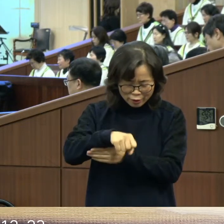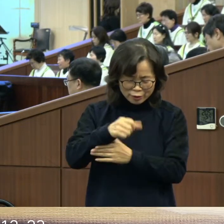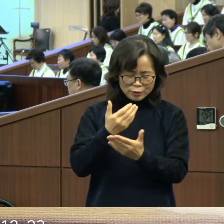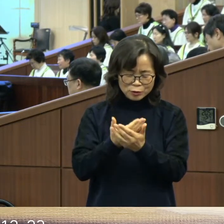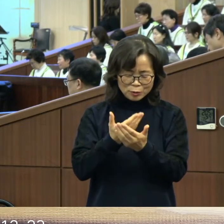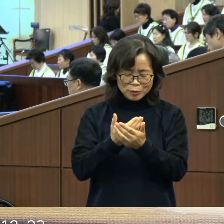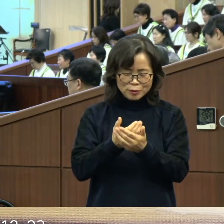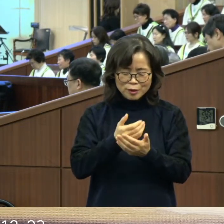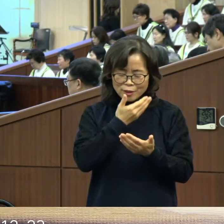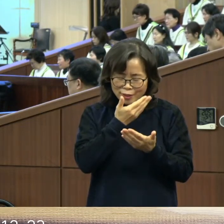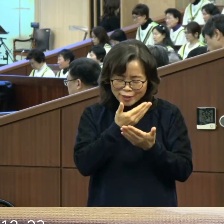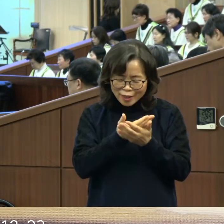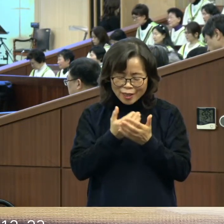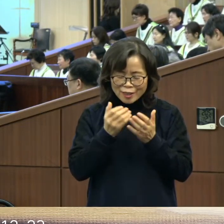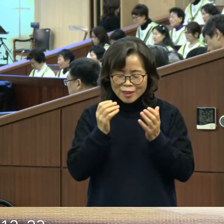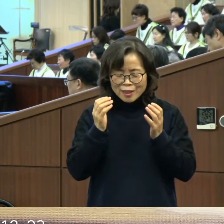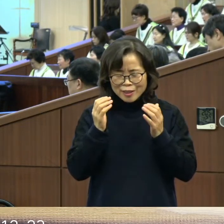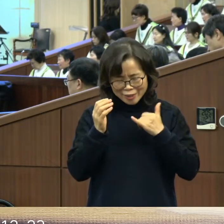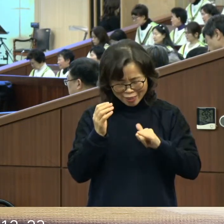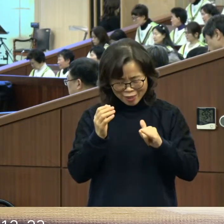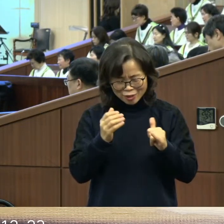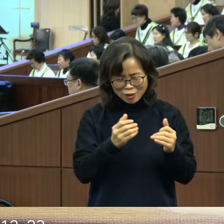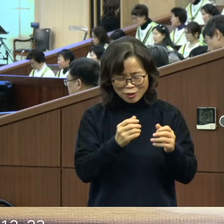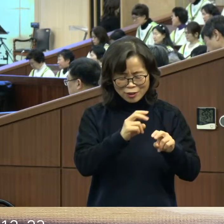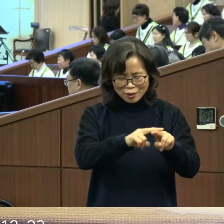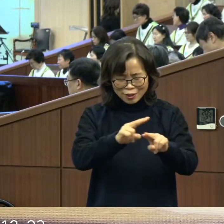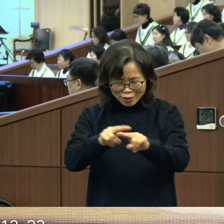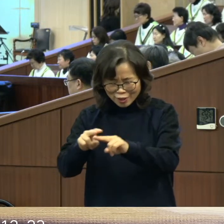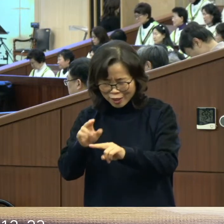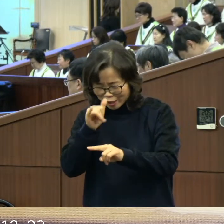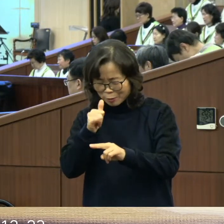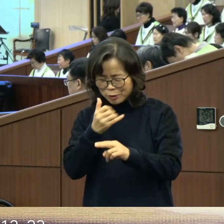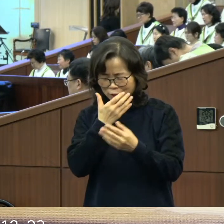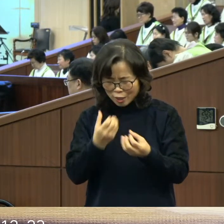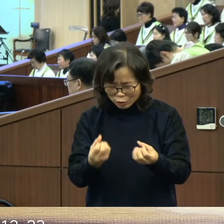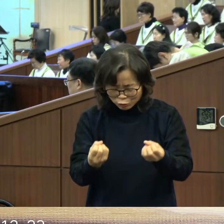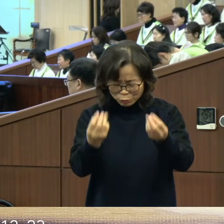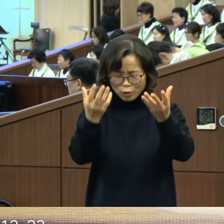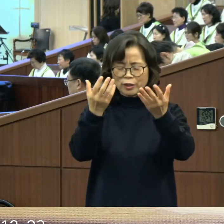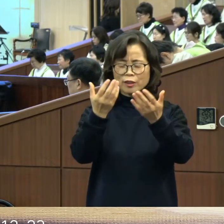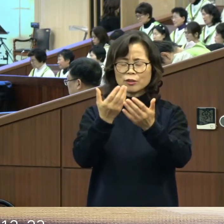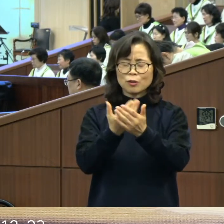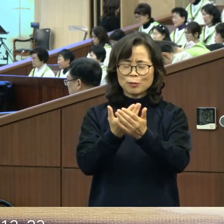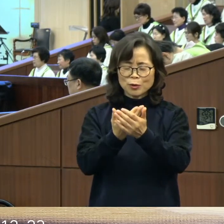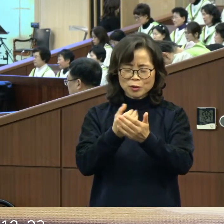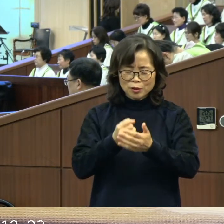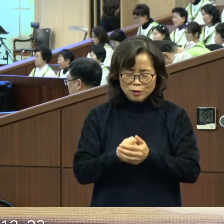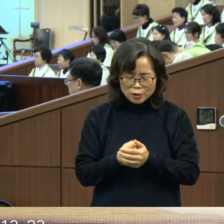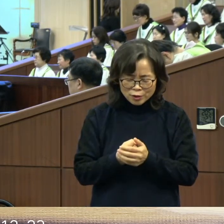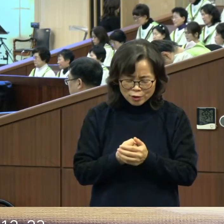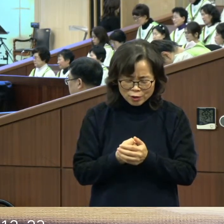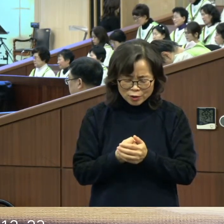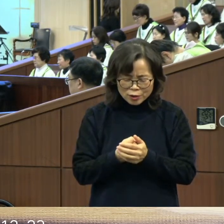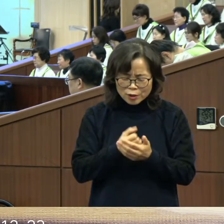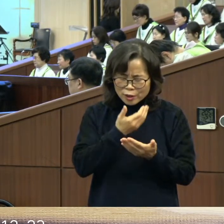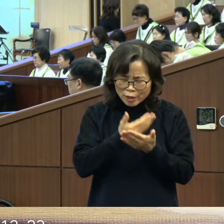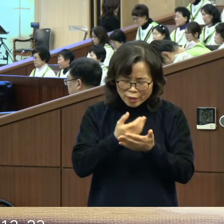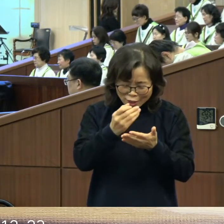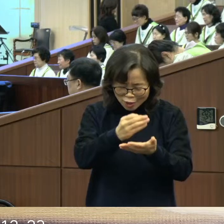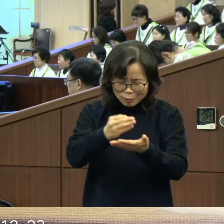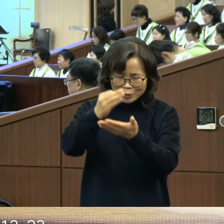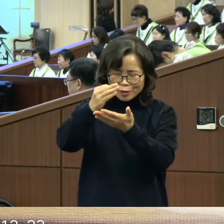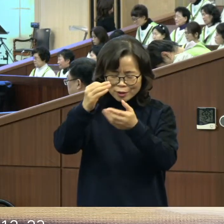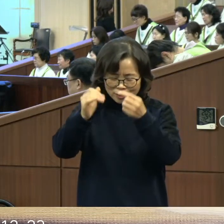주시옵소서. 귀한 어린 생명들이 아침에 나왔습니다. 하나님께서 복의 복을 더하여 주시옵소서. 귀한 물질을